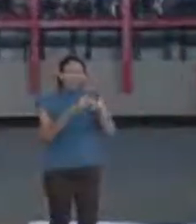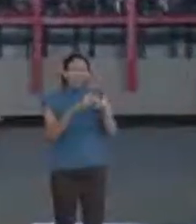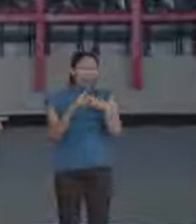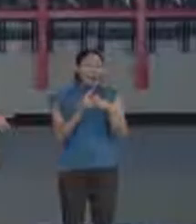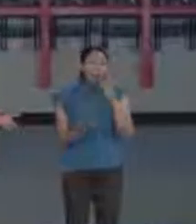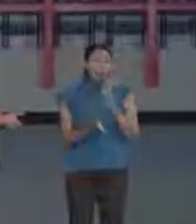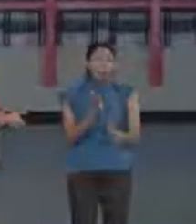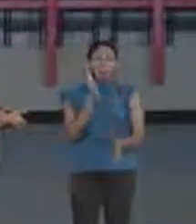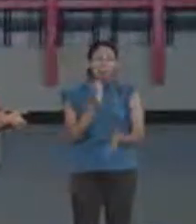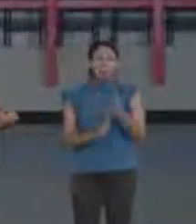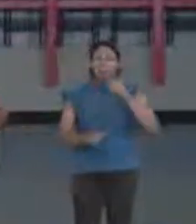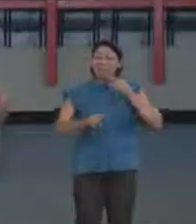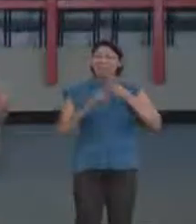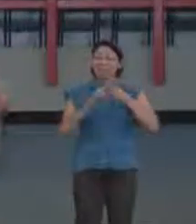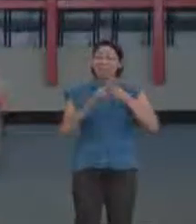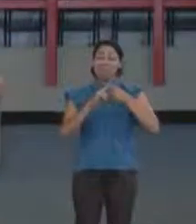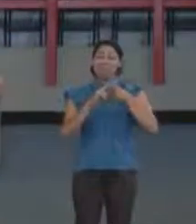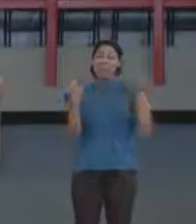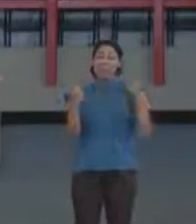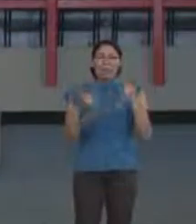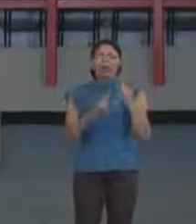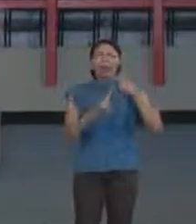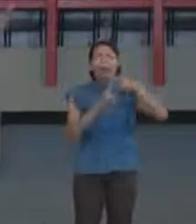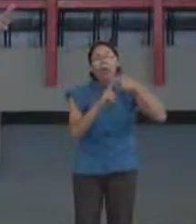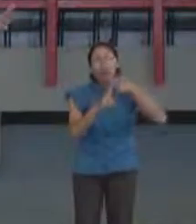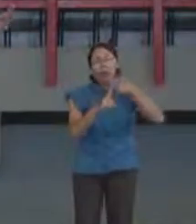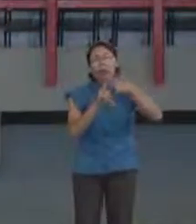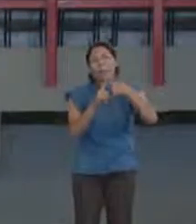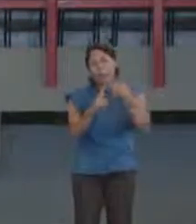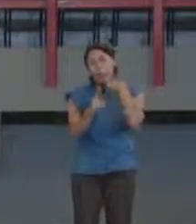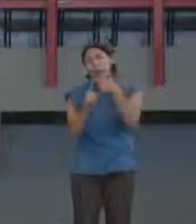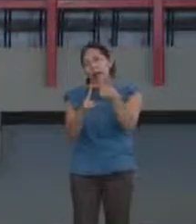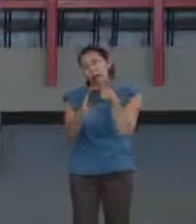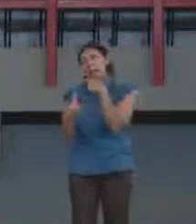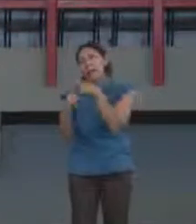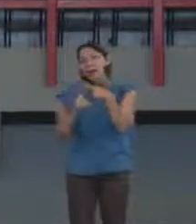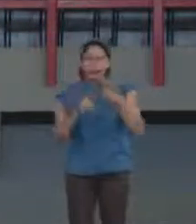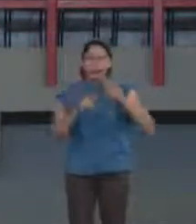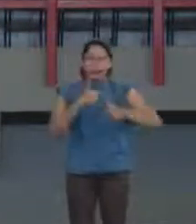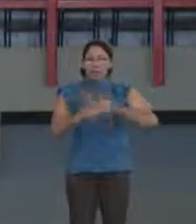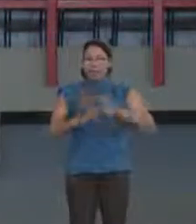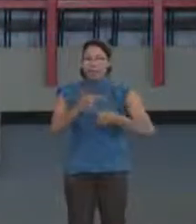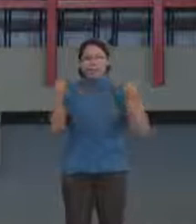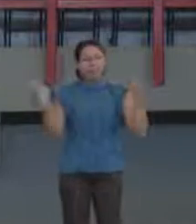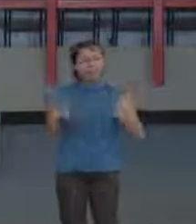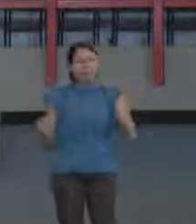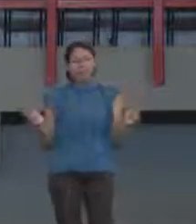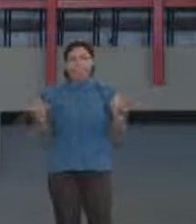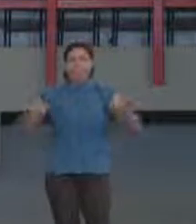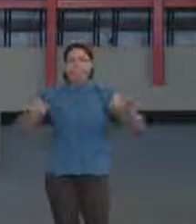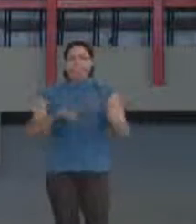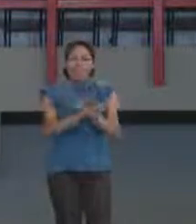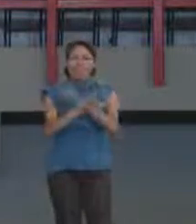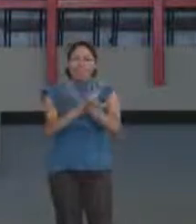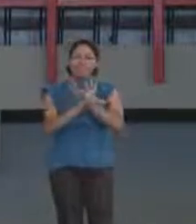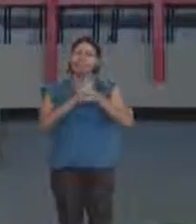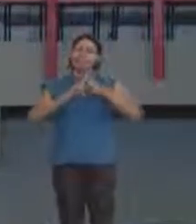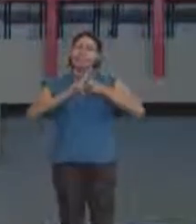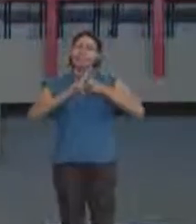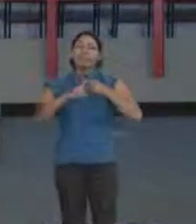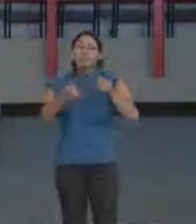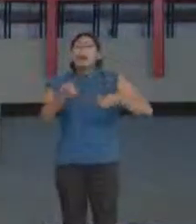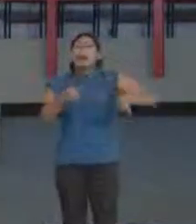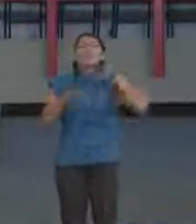para facilitar isso, né? No lugar de botar esse monte de soma, eu transformo em multiplicação. E aí a